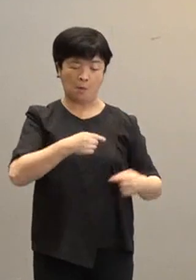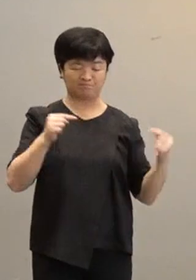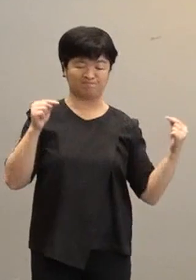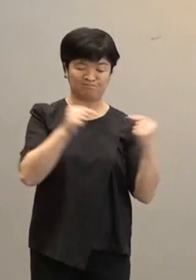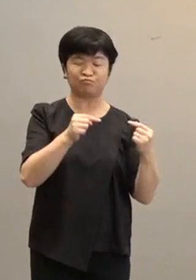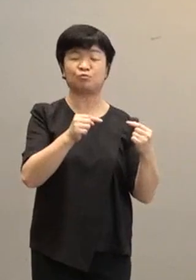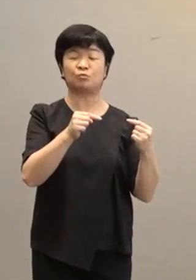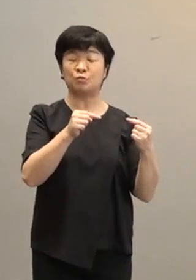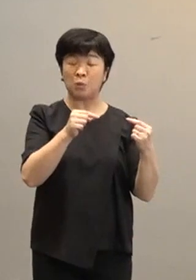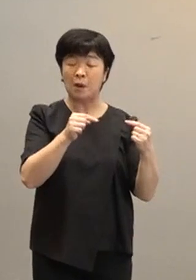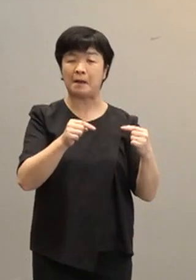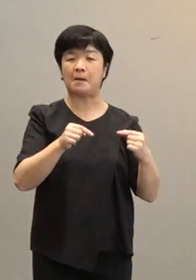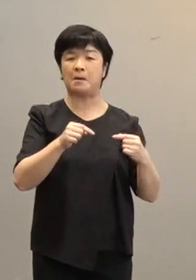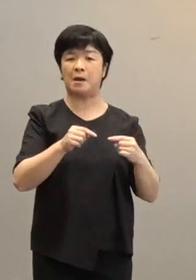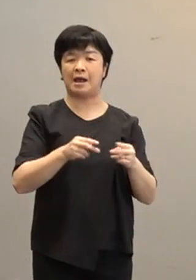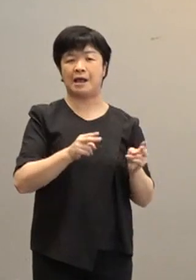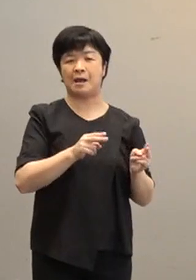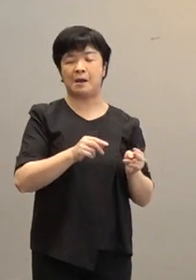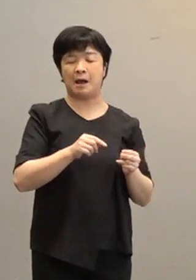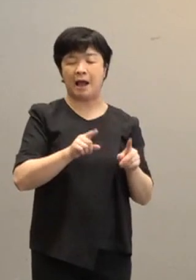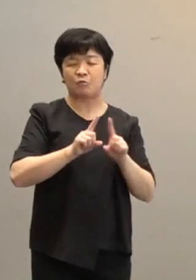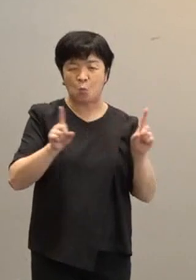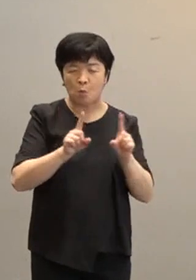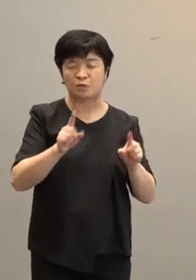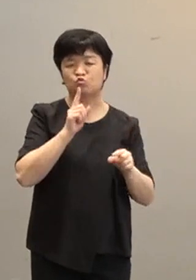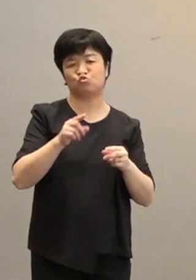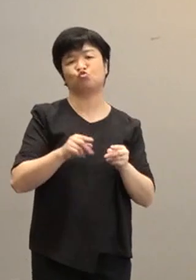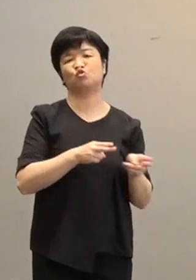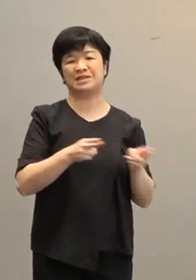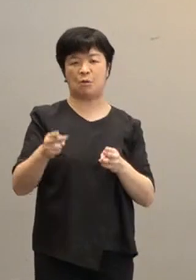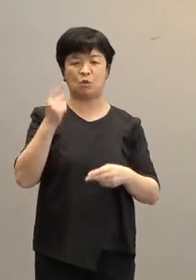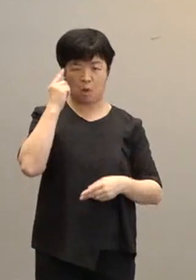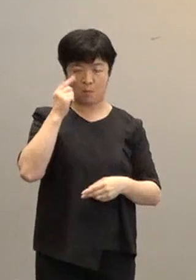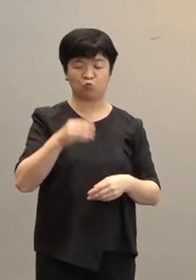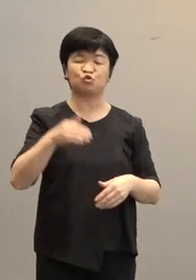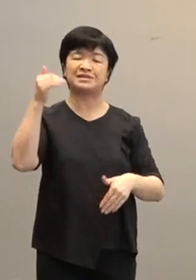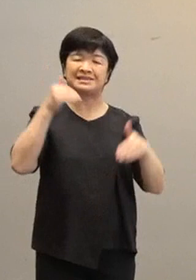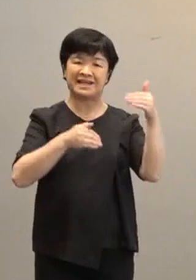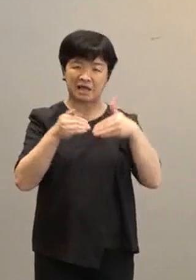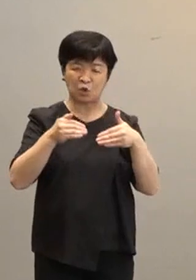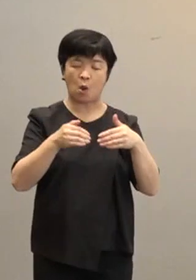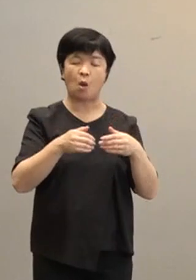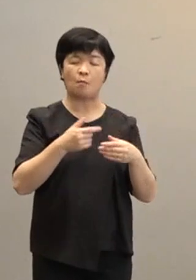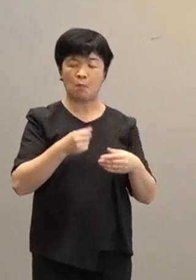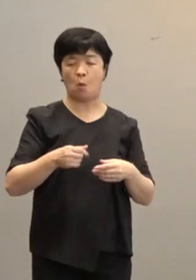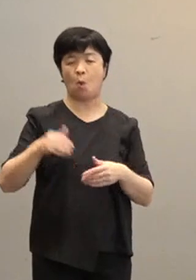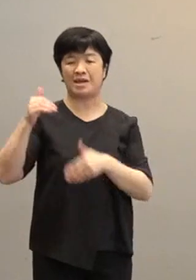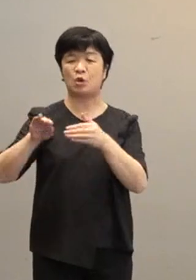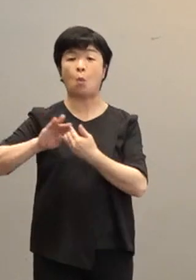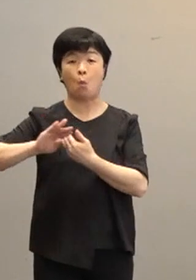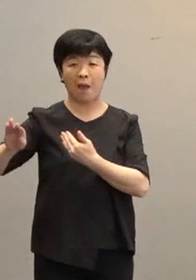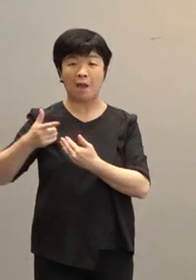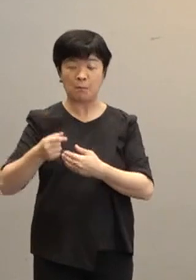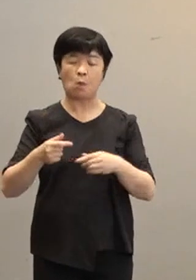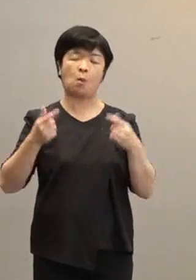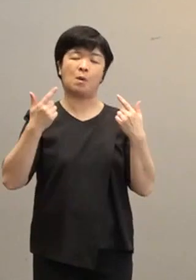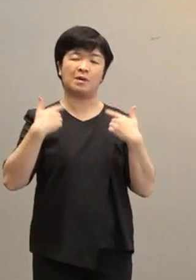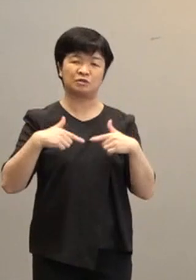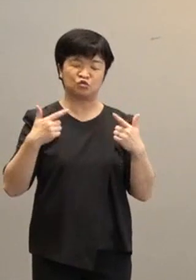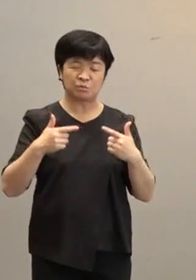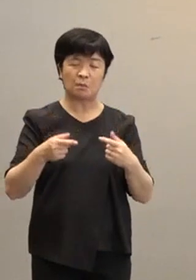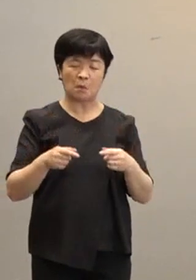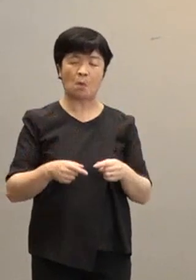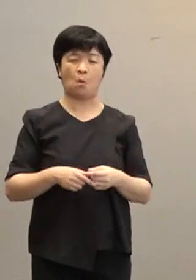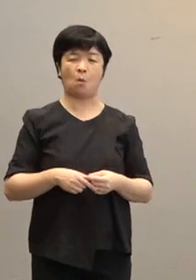前提のまあ制度になっておりますので、まあ、選挙もそうですし選挙以外も含めて、まあ、日頃からですね、分け隔てな